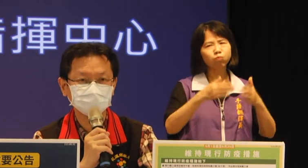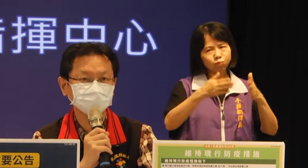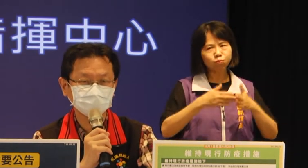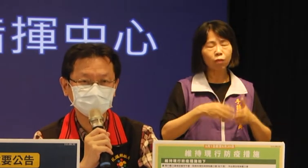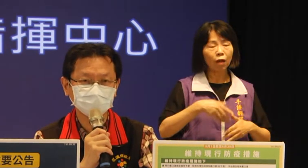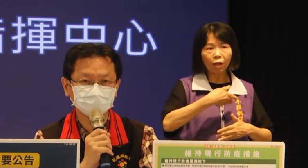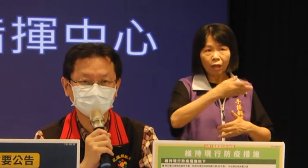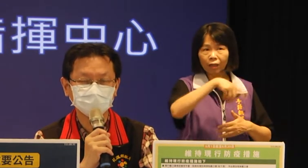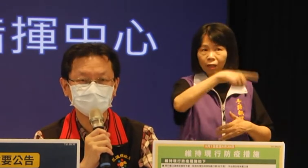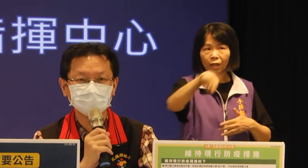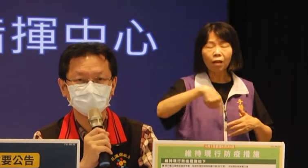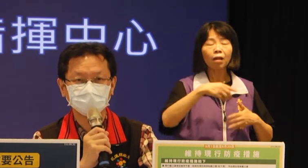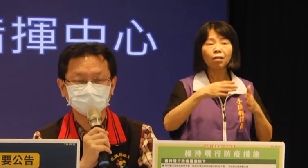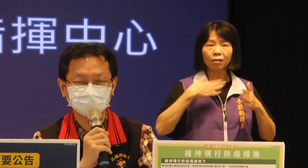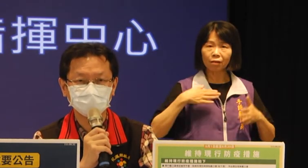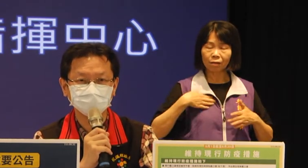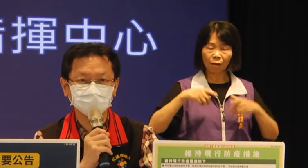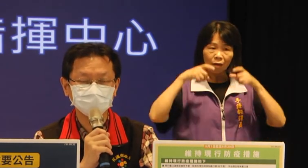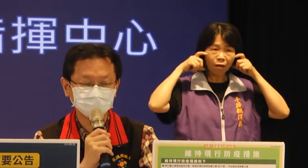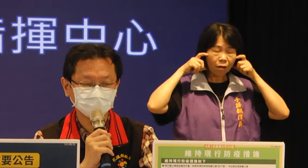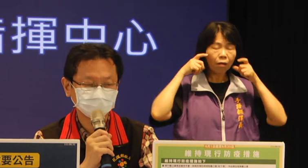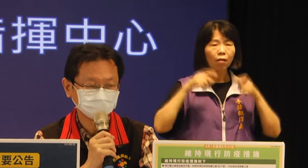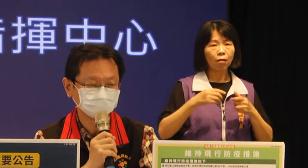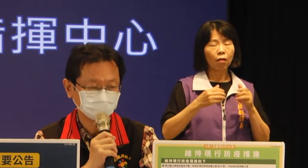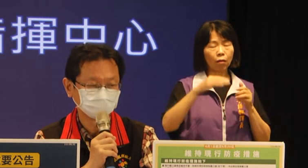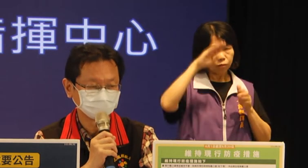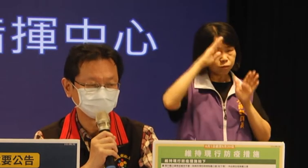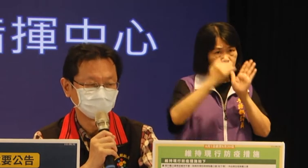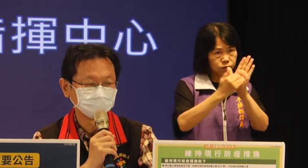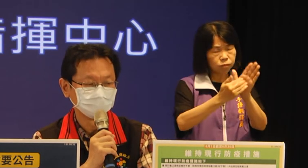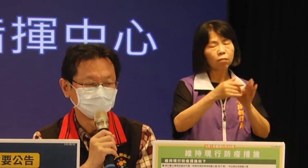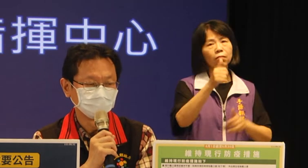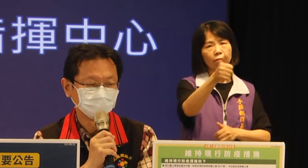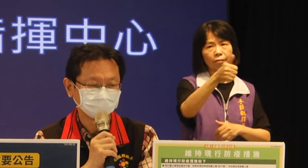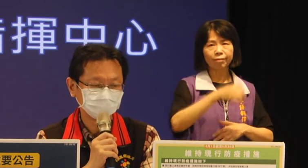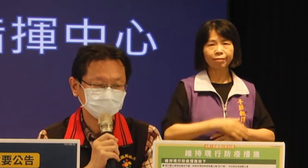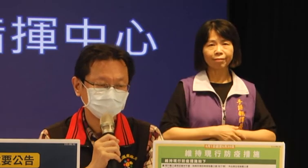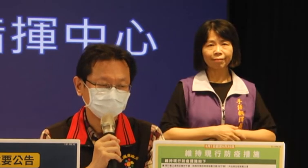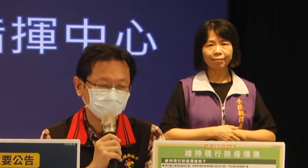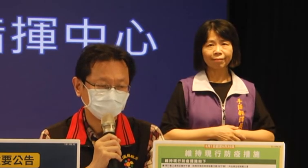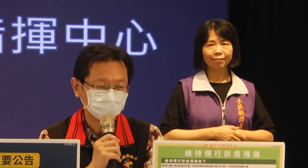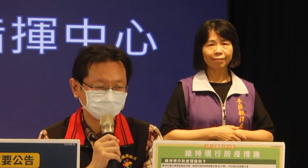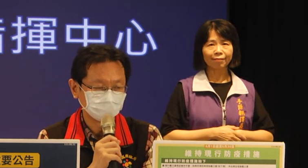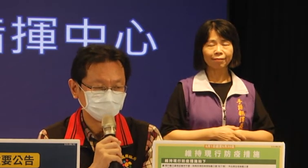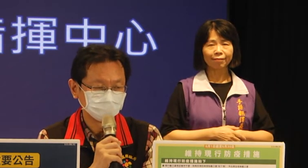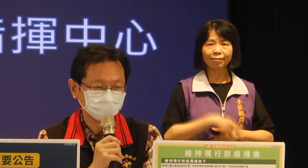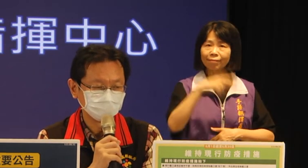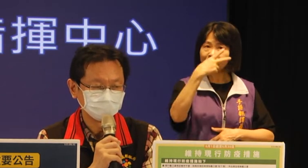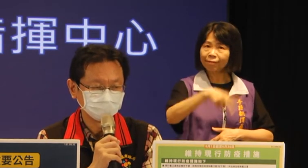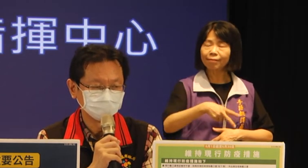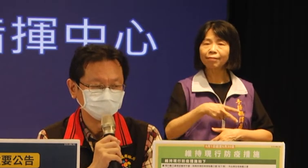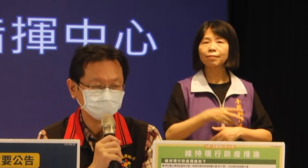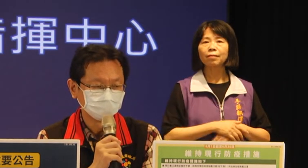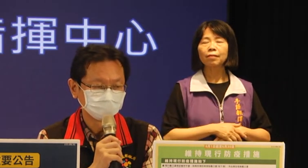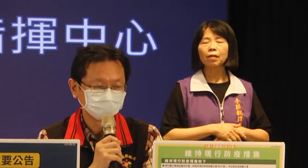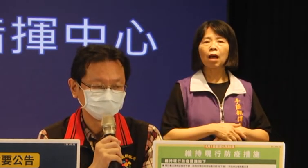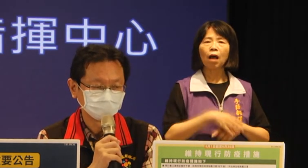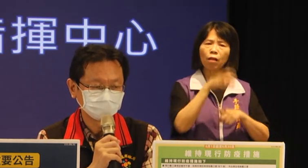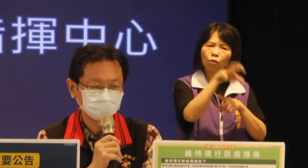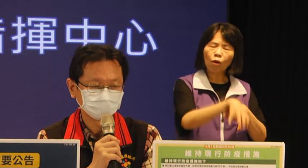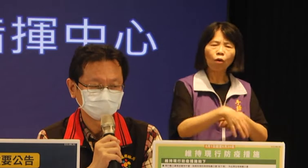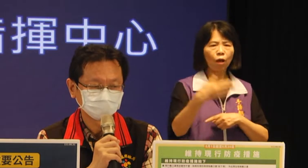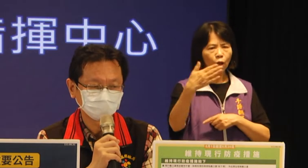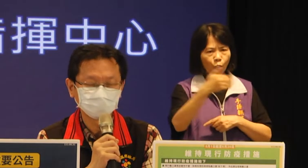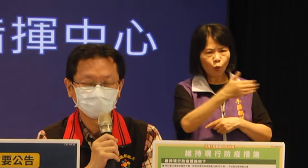道其实随时戴口罩是让我们预防疾病最好的方法所以还有在农林渔牧工